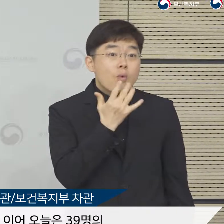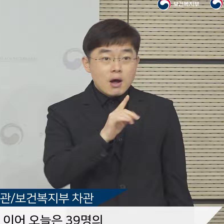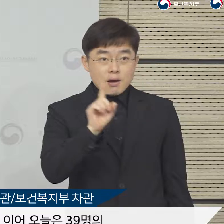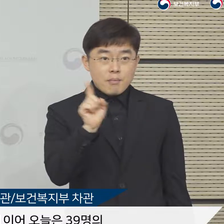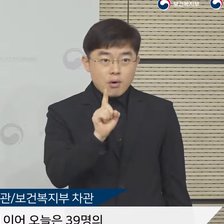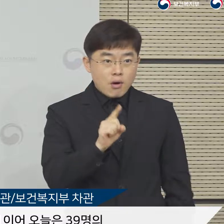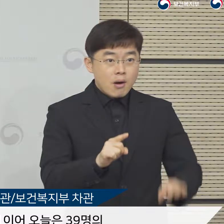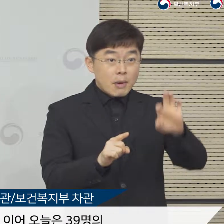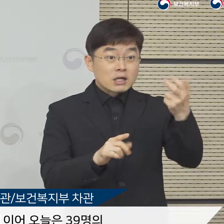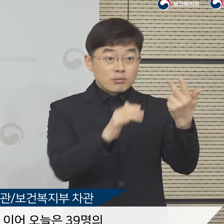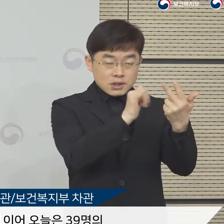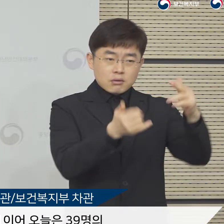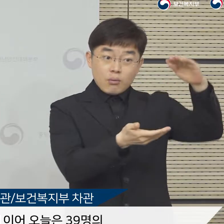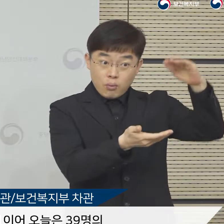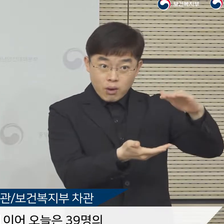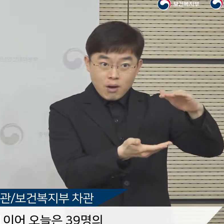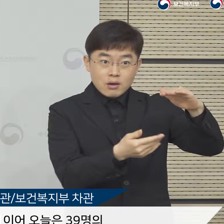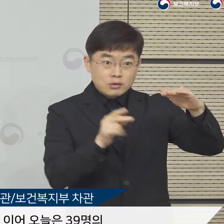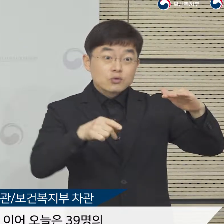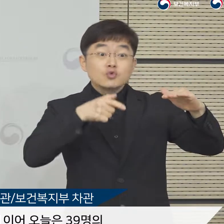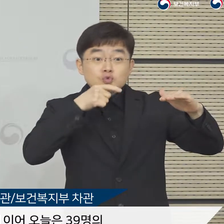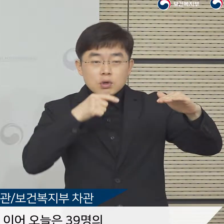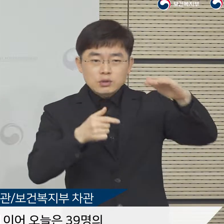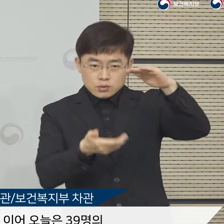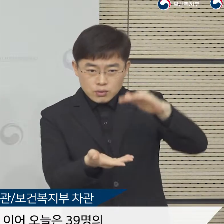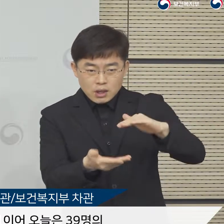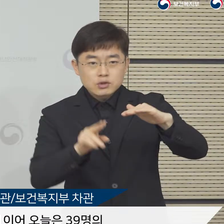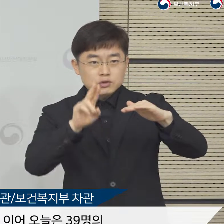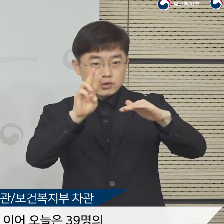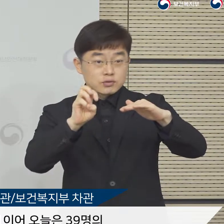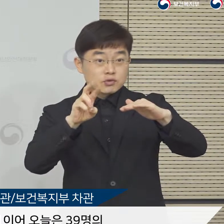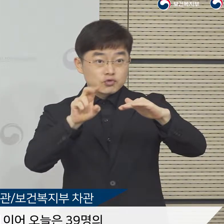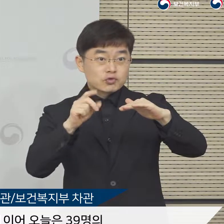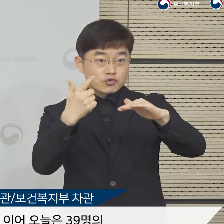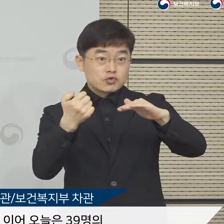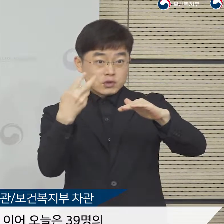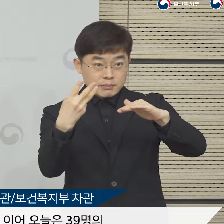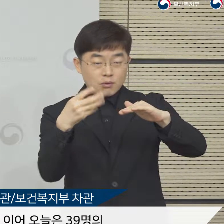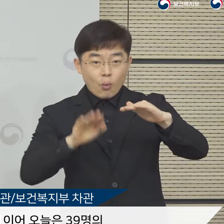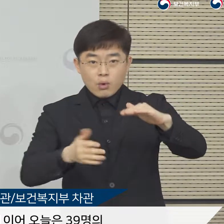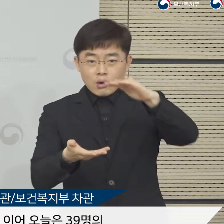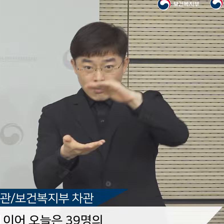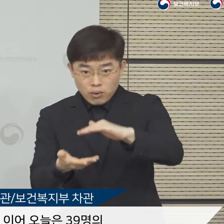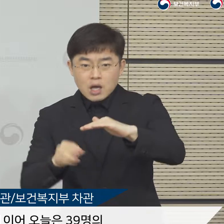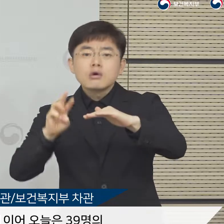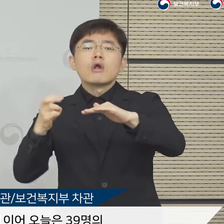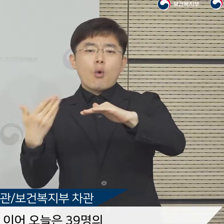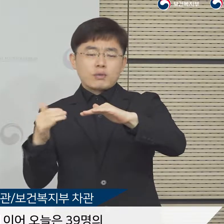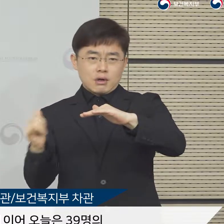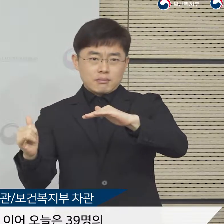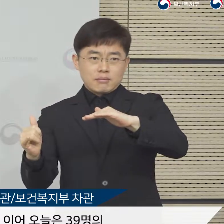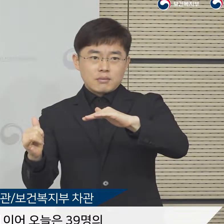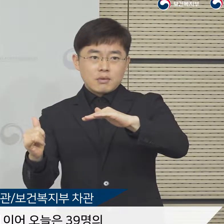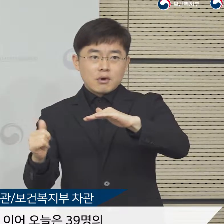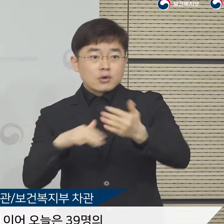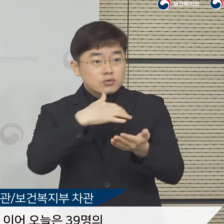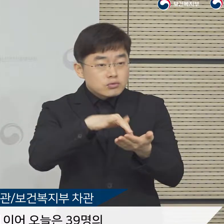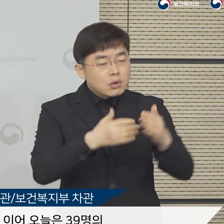화요일에는 47명, 수요일 53명에 이어 오늘은 39명의 신규 확진